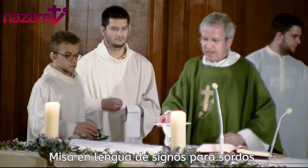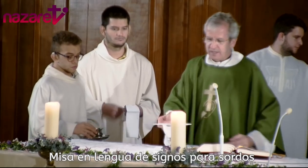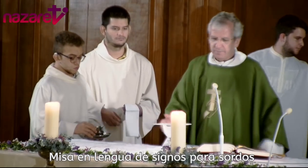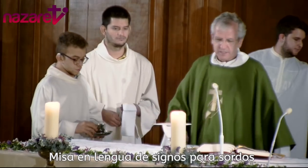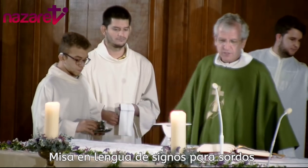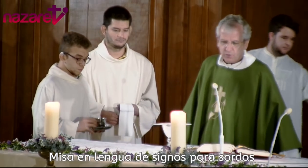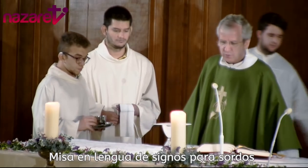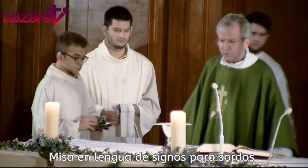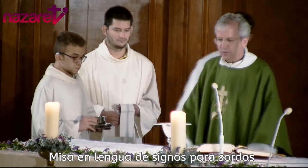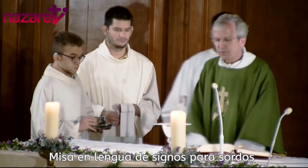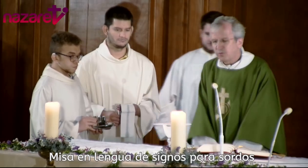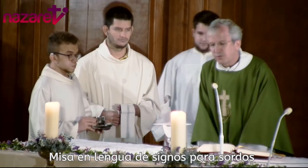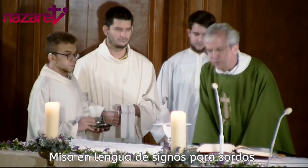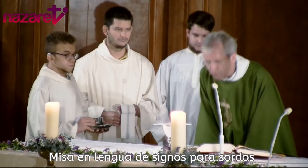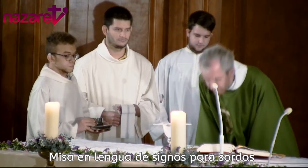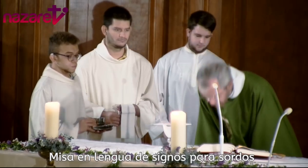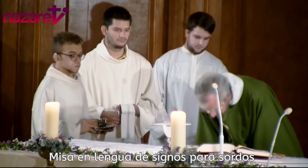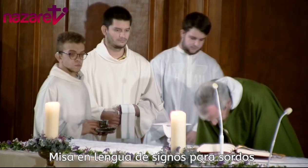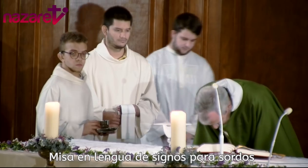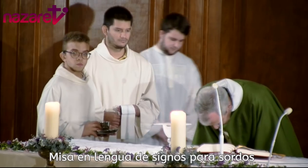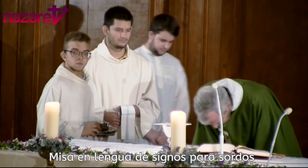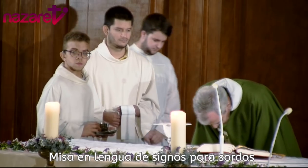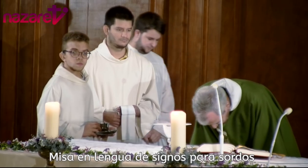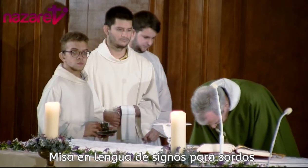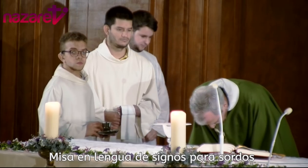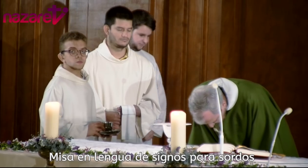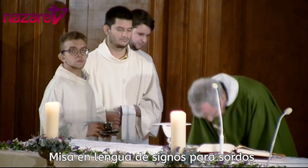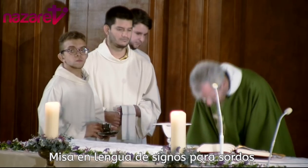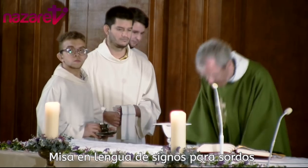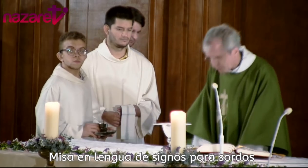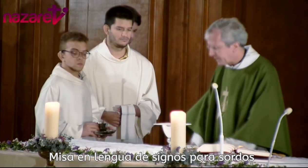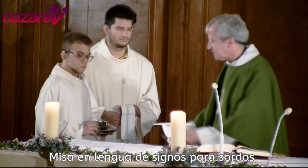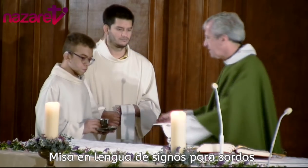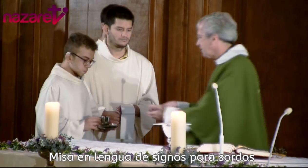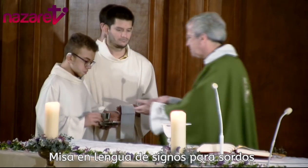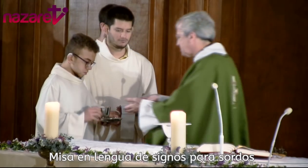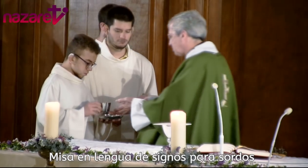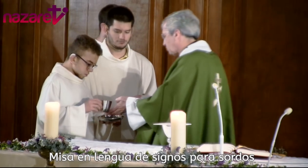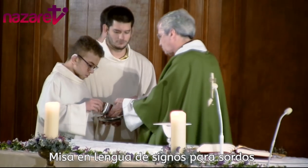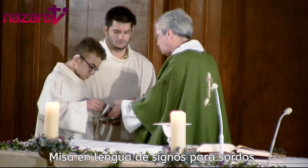Acepta, Señor, nuestro corazón contrito y humilde. Que este sacrificio es agradable a tu presencia.